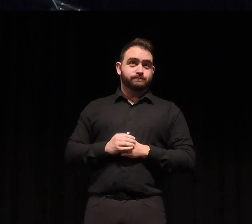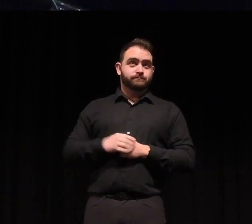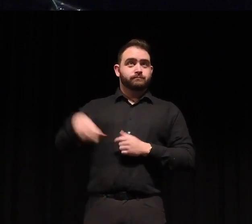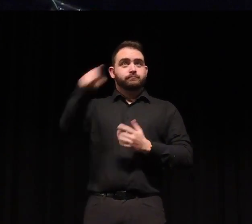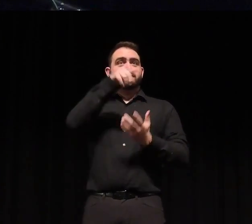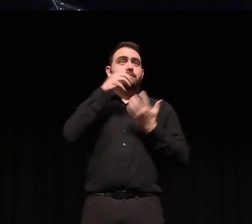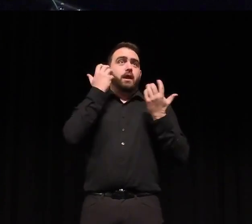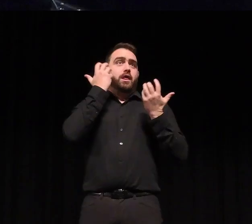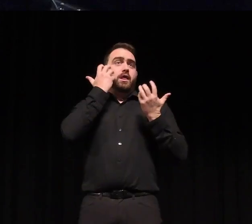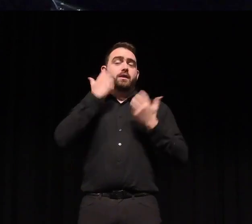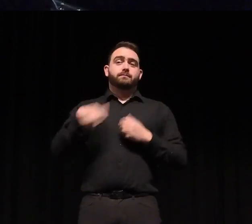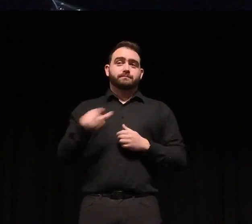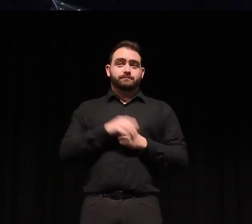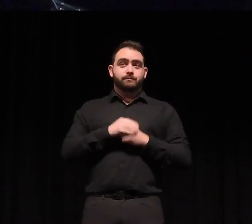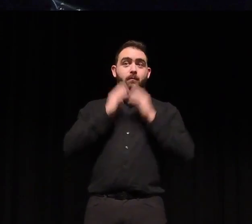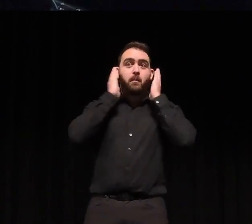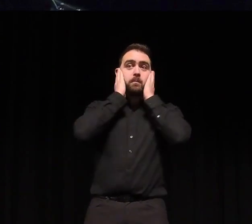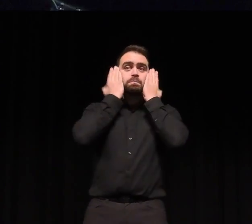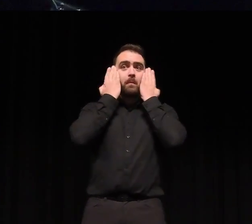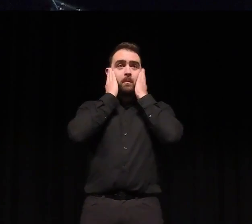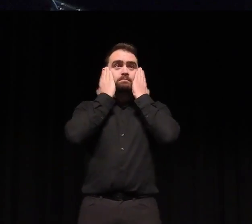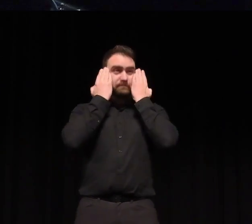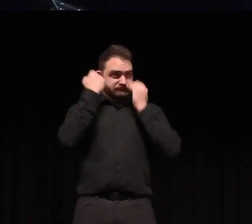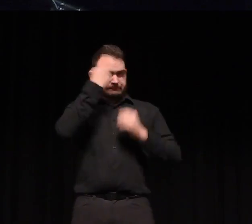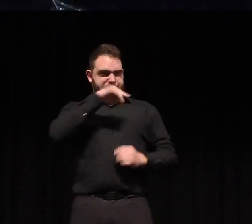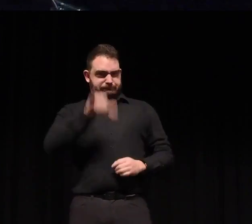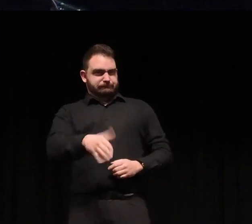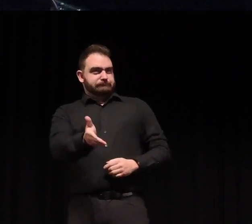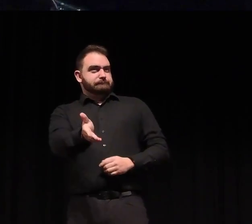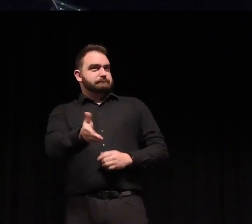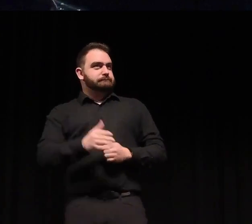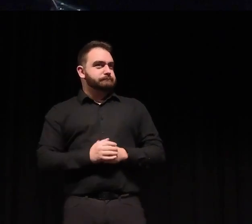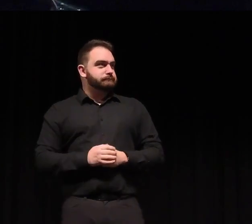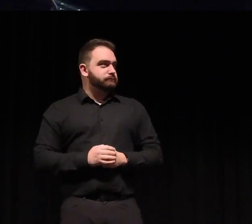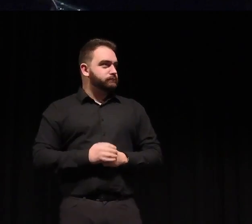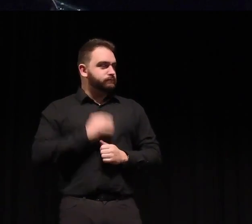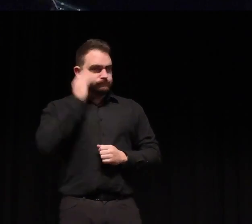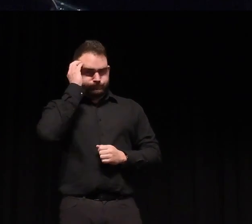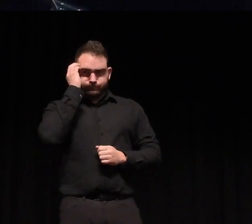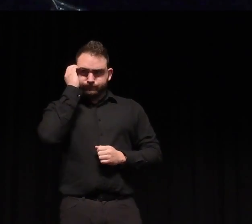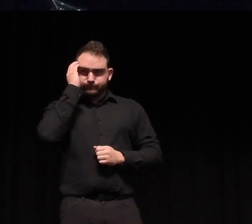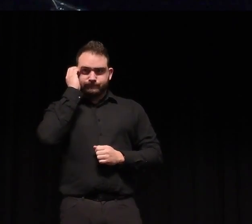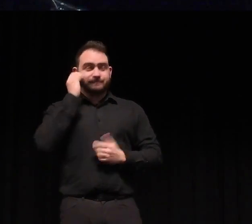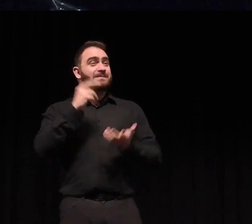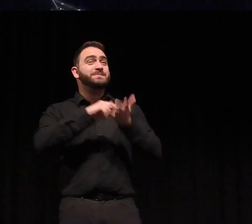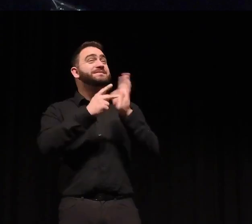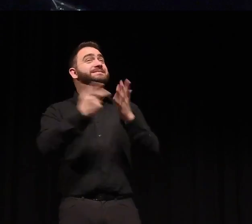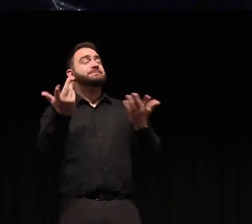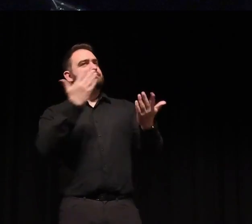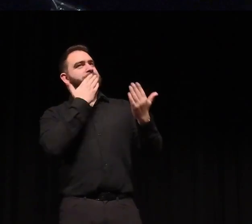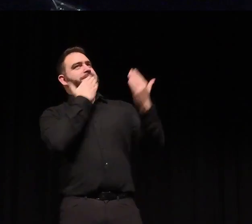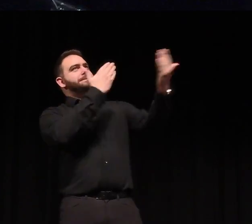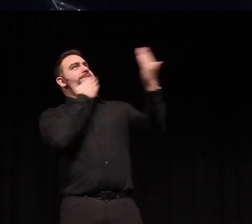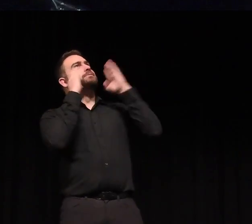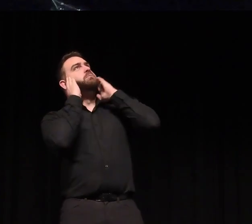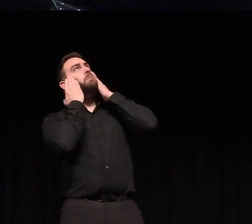Je ressemble à ça le matin quand je me réveille. Et ça voulait dire « Merci ». Il a dit « Hey,